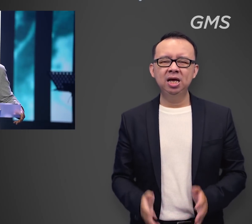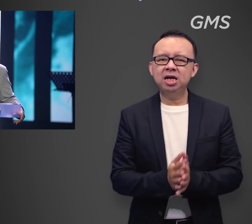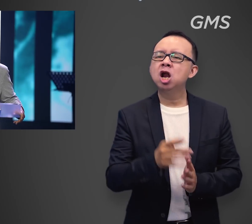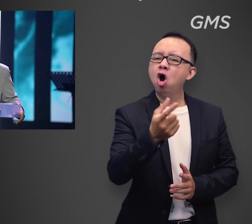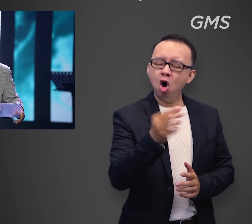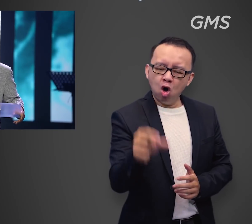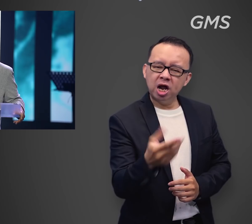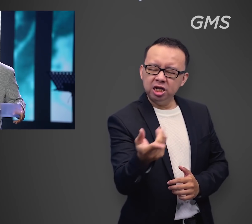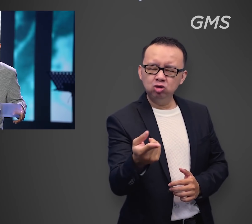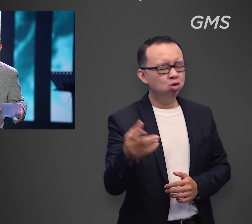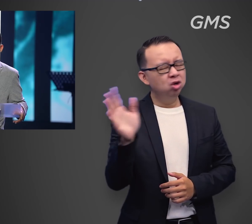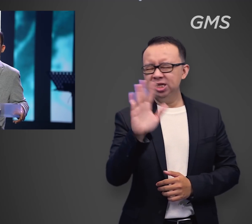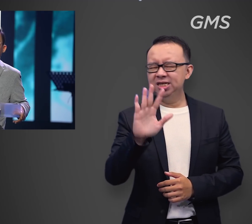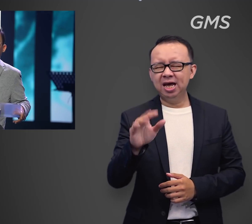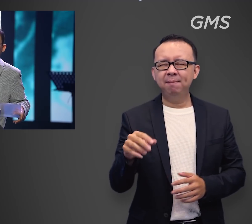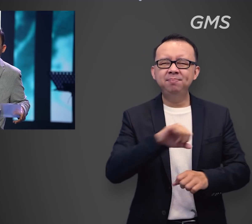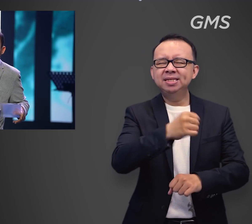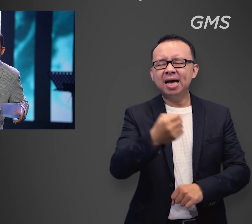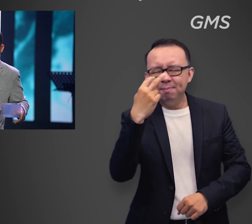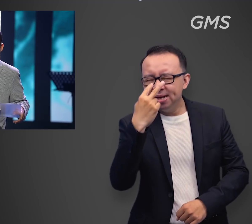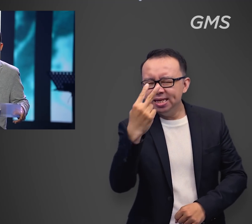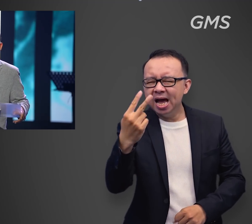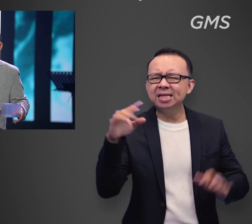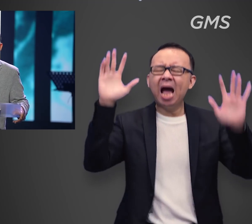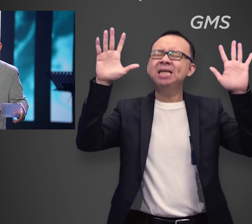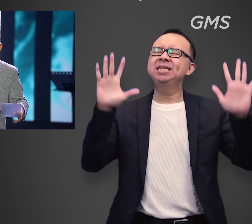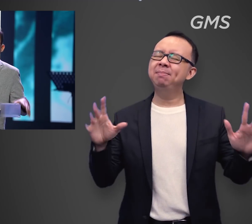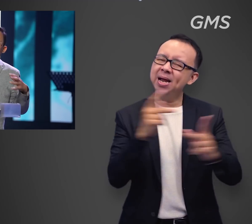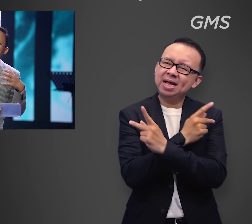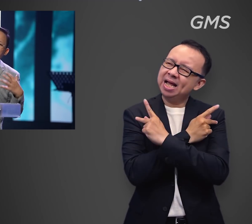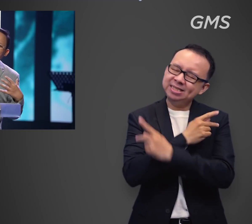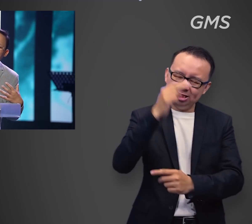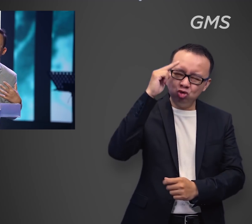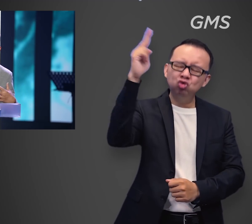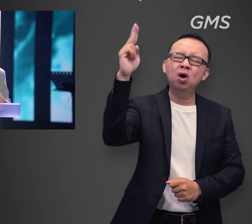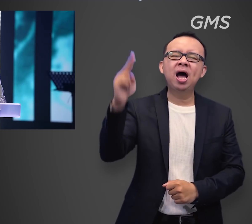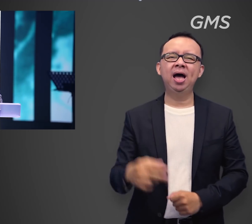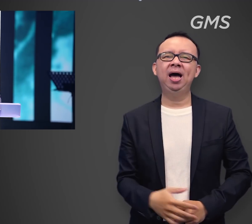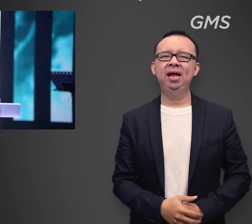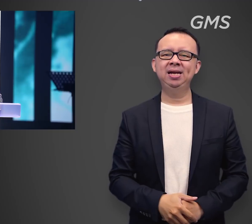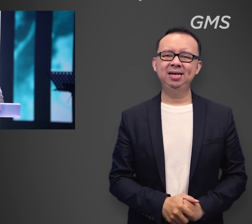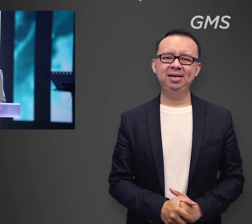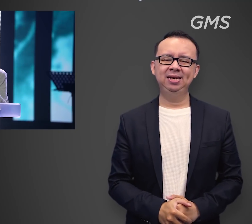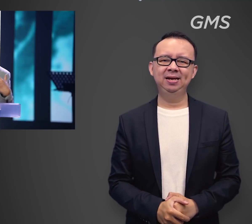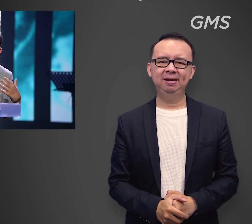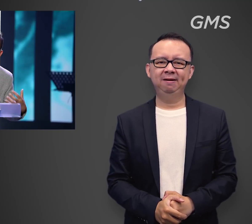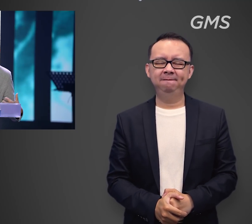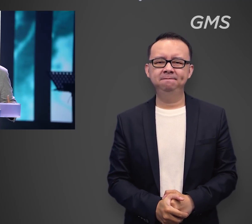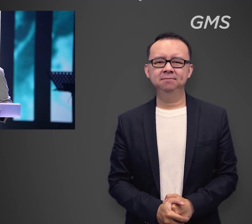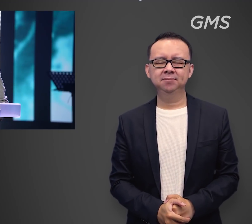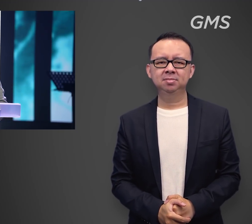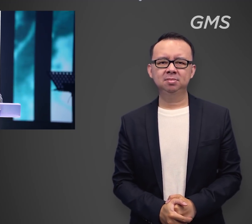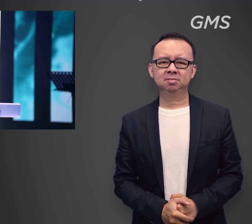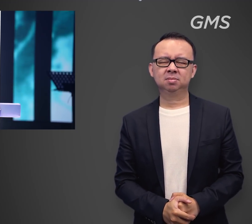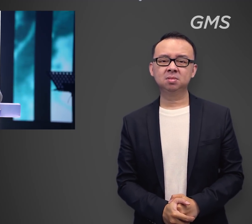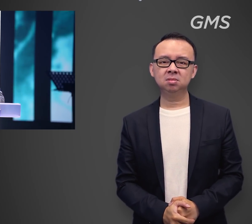keajaiban kasih Tuhan. Karena apa? Orang ini merasa tertuduh terus. Terintimidasi dengan kuasa